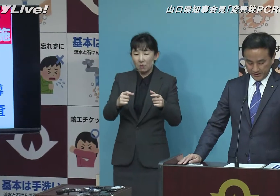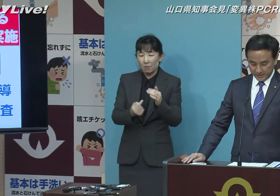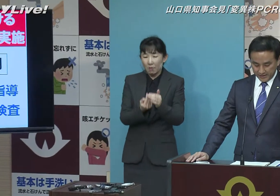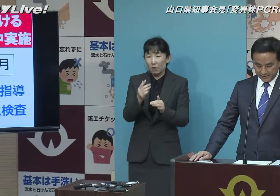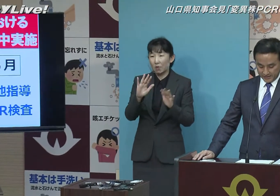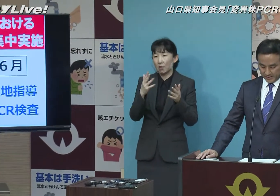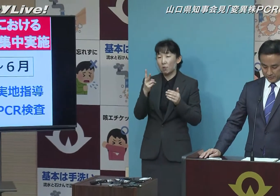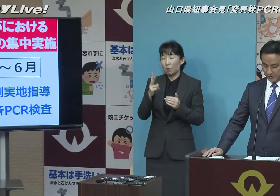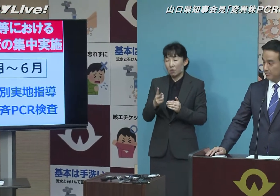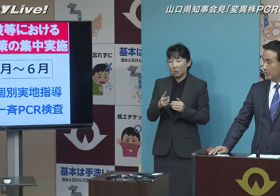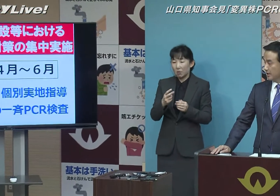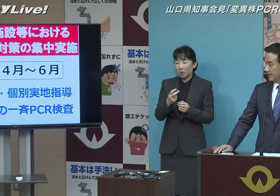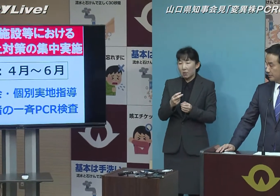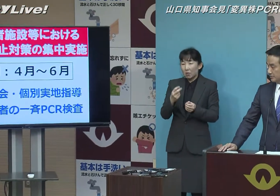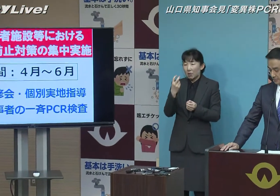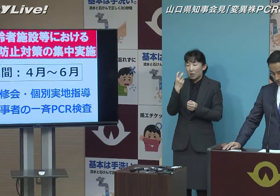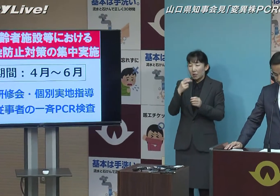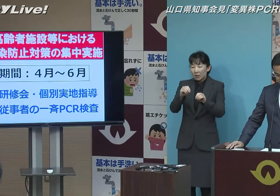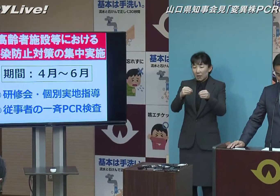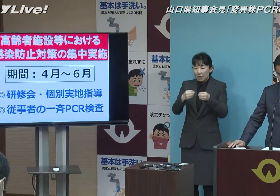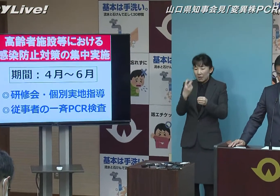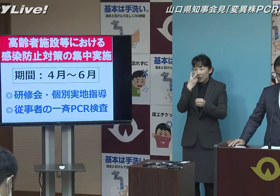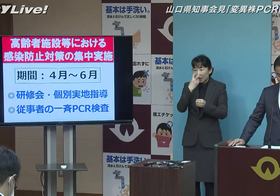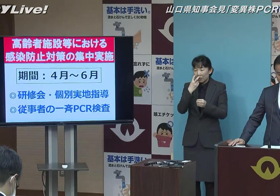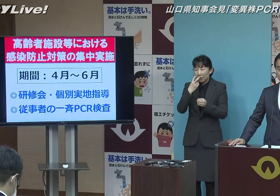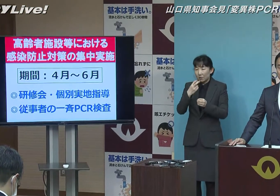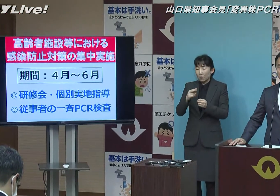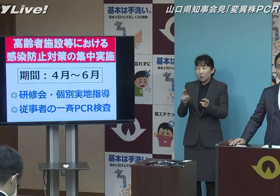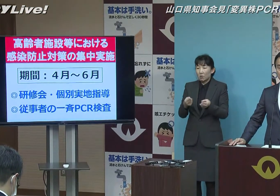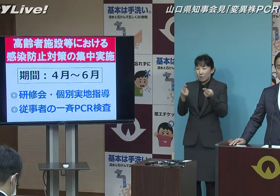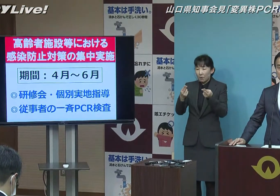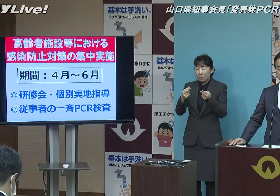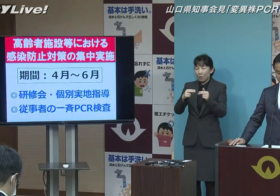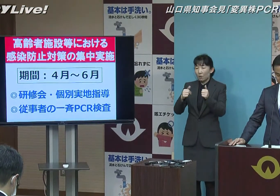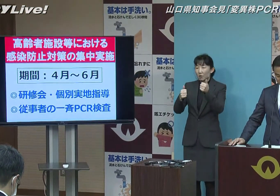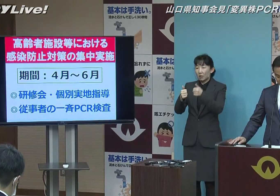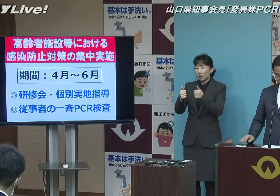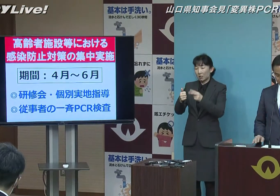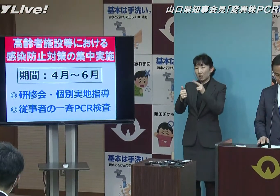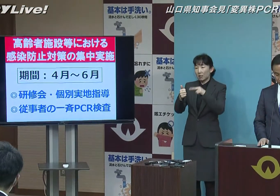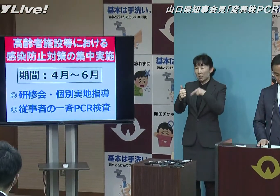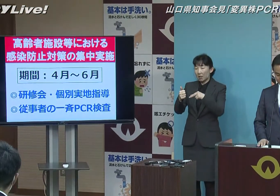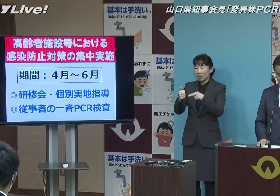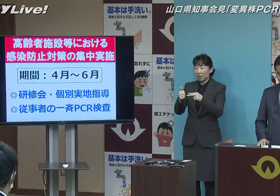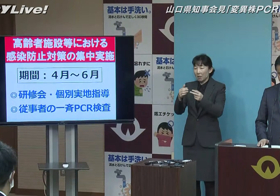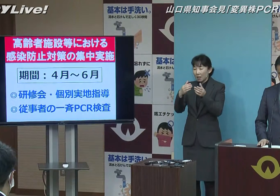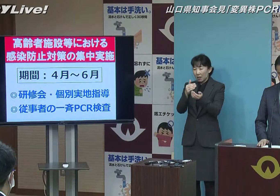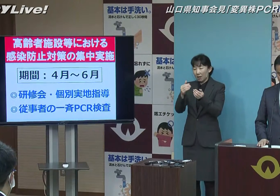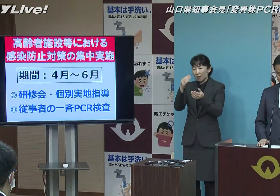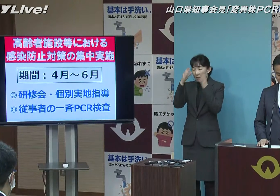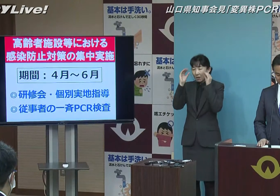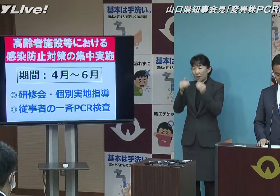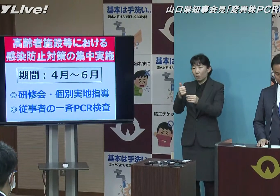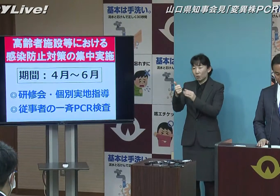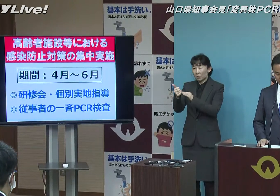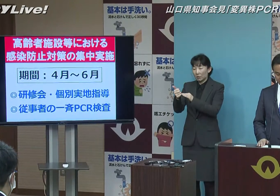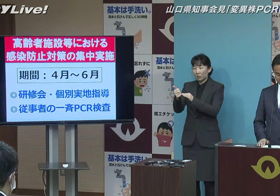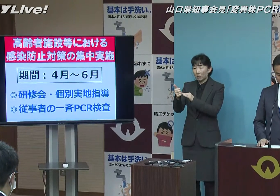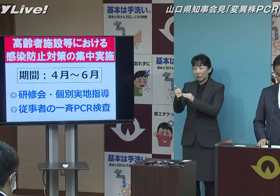、感染管理の専門家である認定看護師等を講師といたしまして、高齢者施設の職員に対